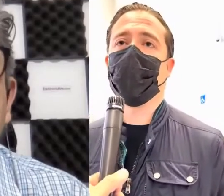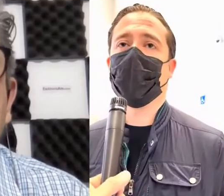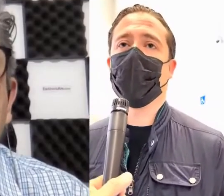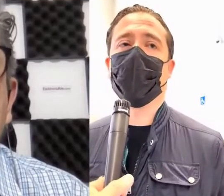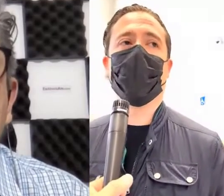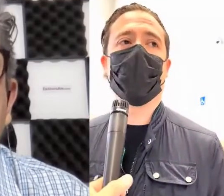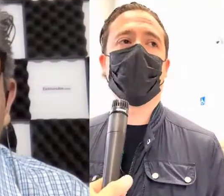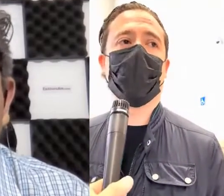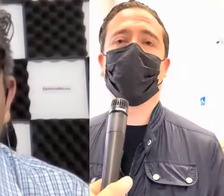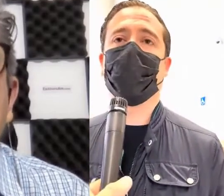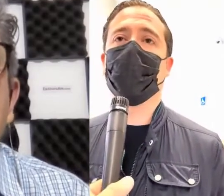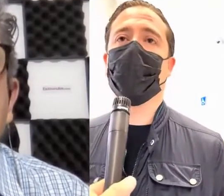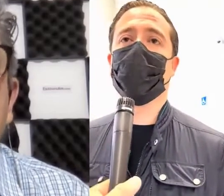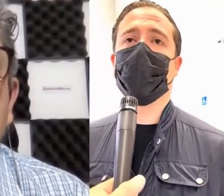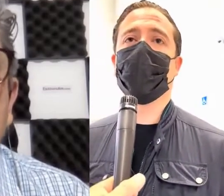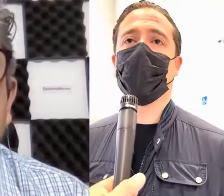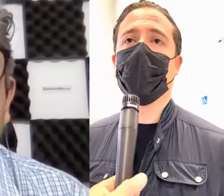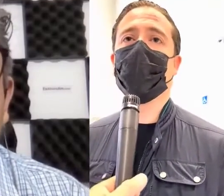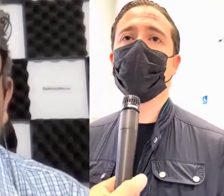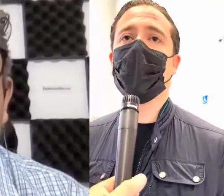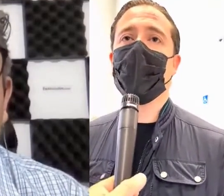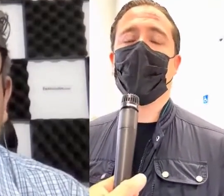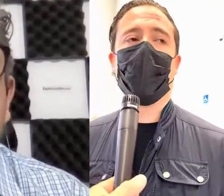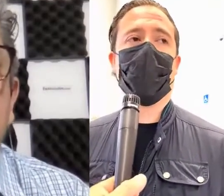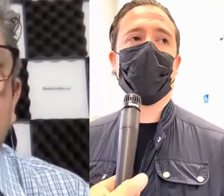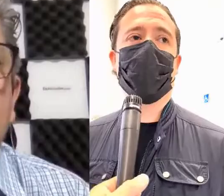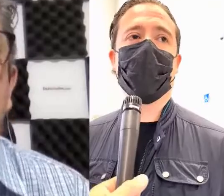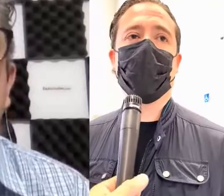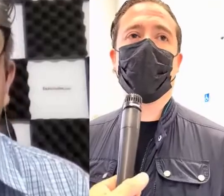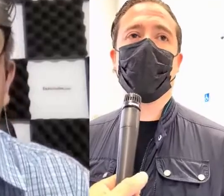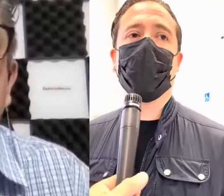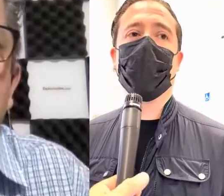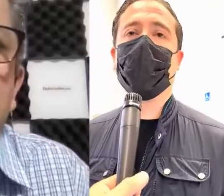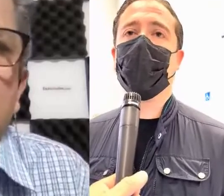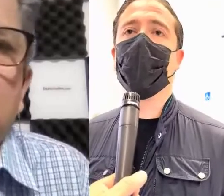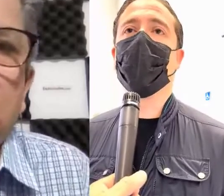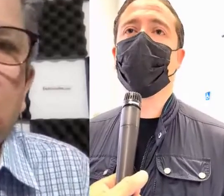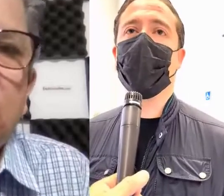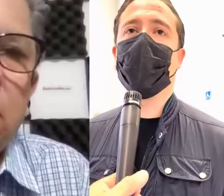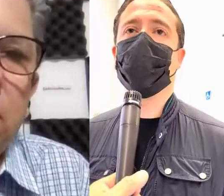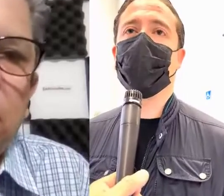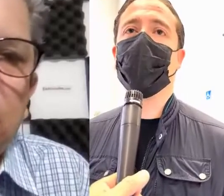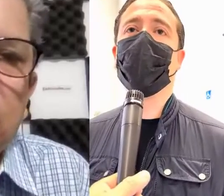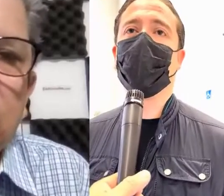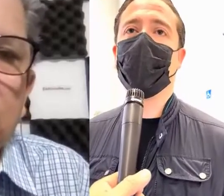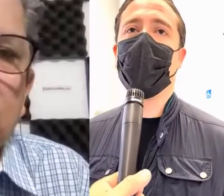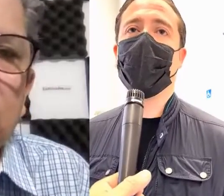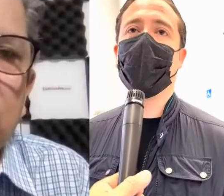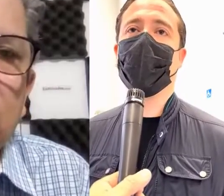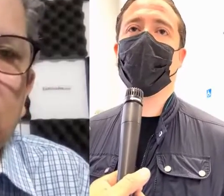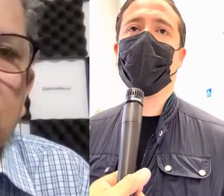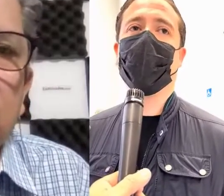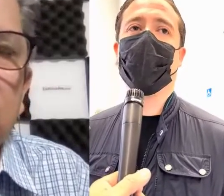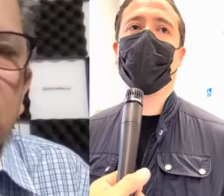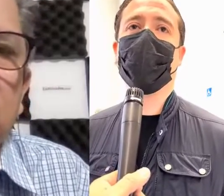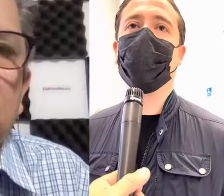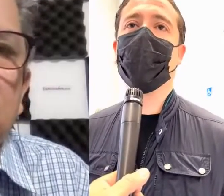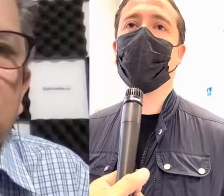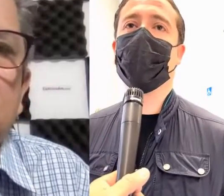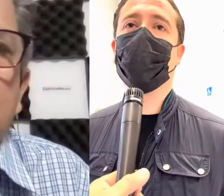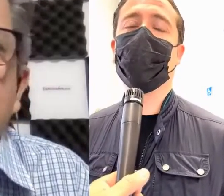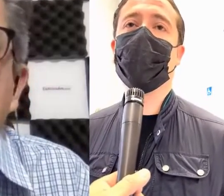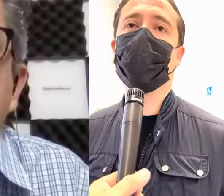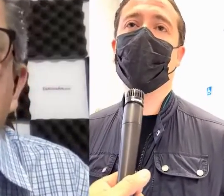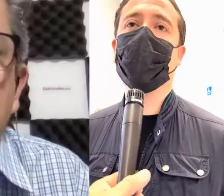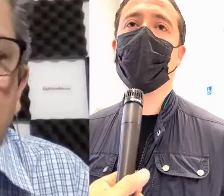viene. Prácticamente tenemos hoy jóvenes más informados, jóvenes que entienden de economías, de cultura y de un tipo